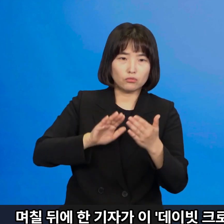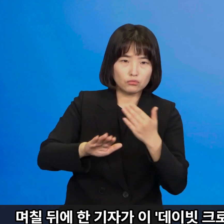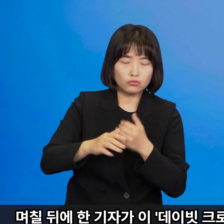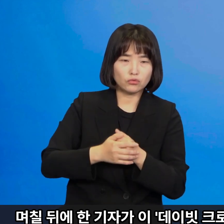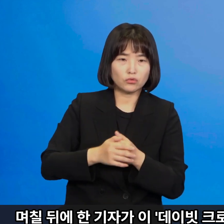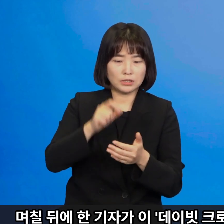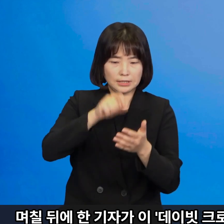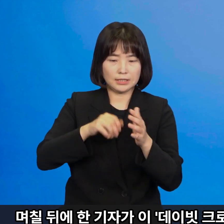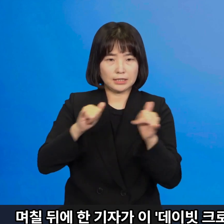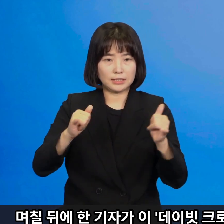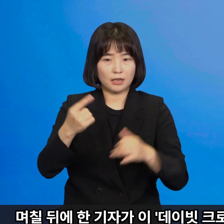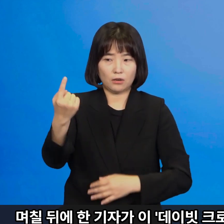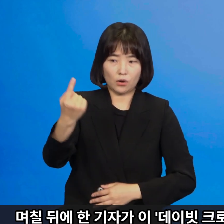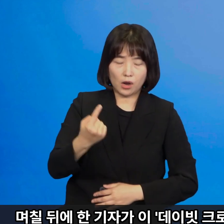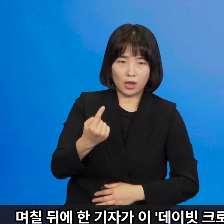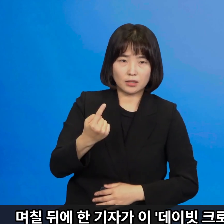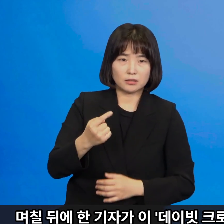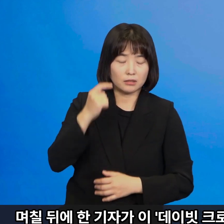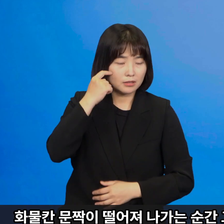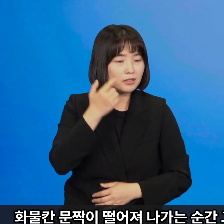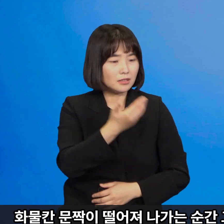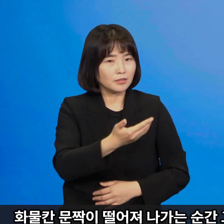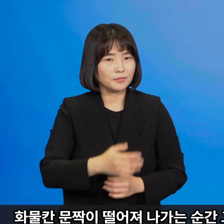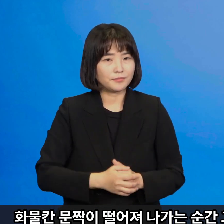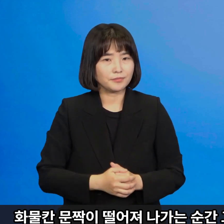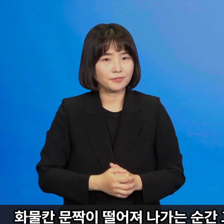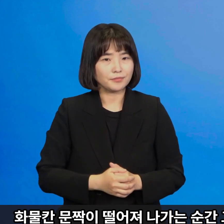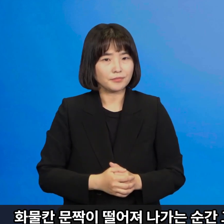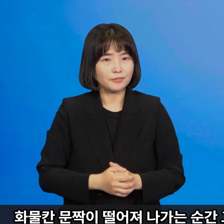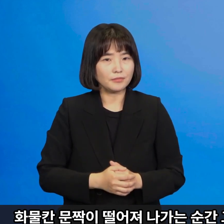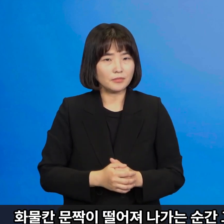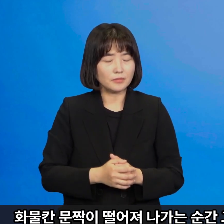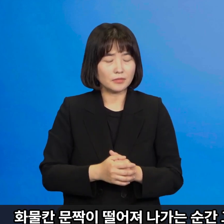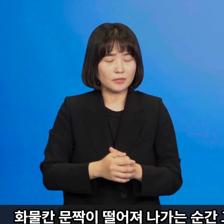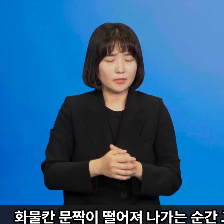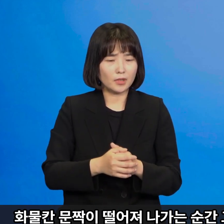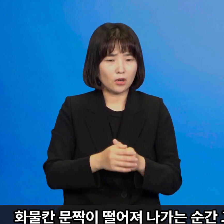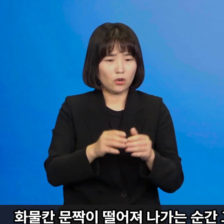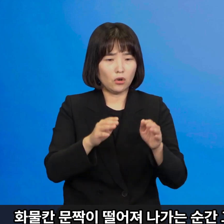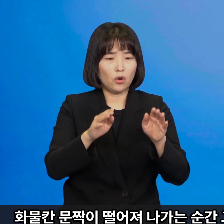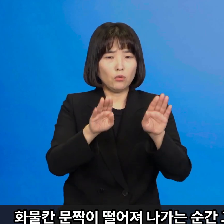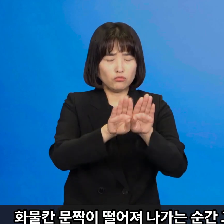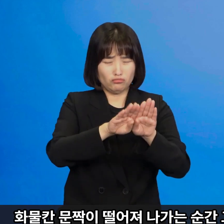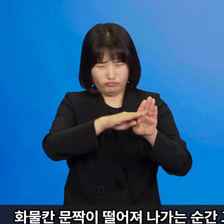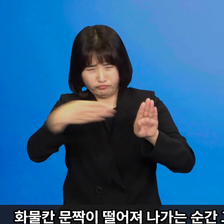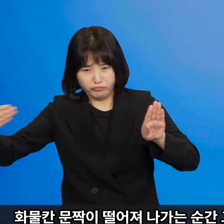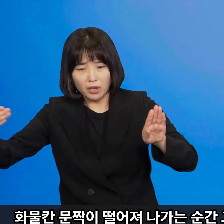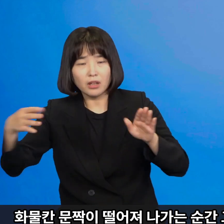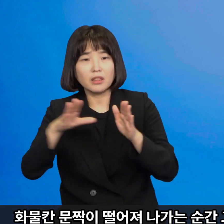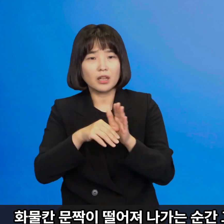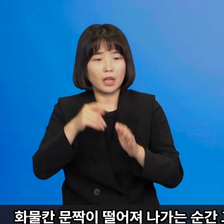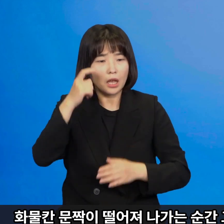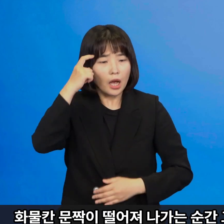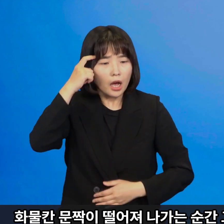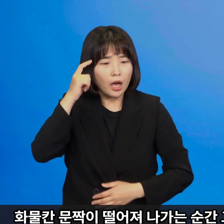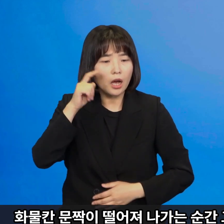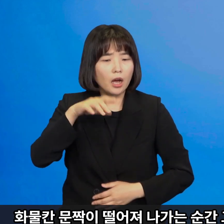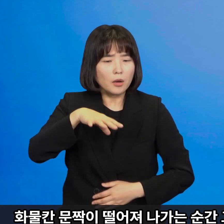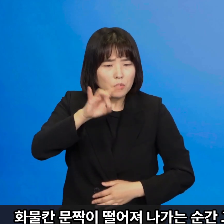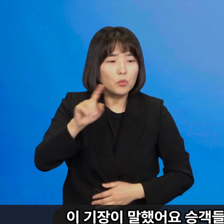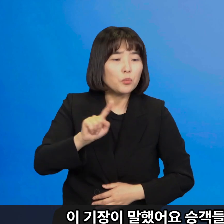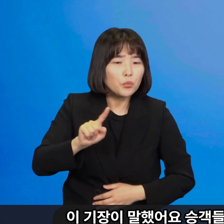크로닌을 찾아와서 이런 질문을 했습니다. 화물칸 문짝이 떨어져 나가는 순간 그때 무슨 생각이 가장 먼저